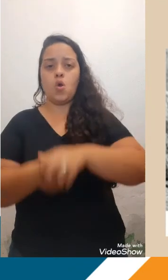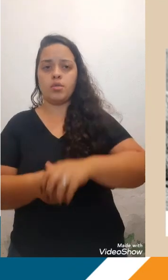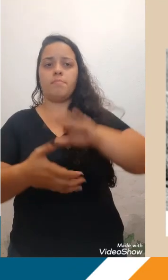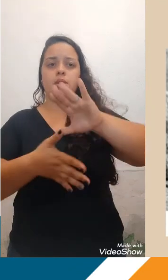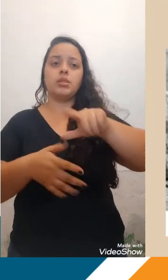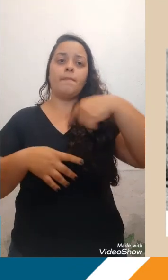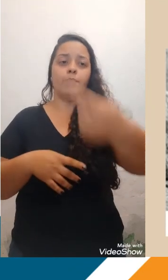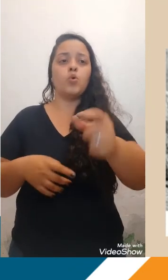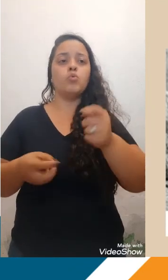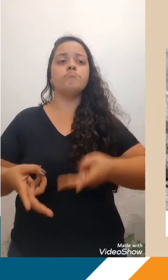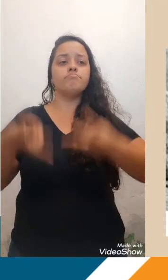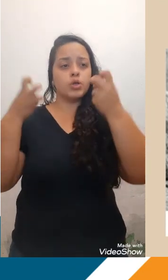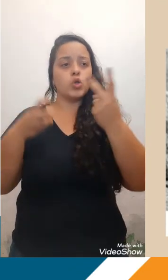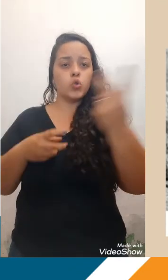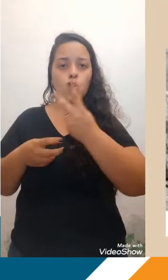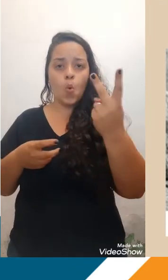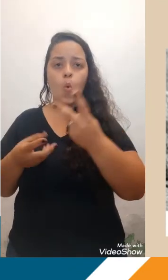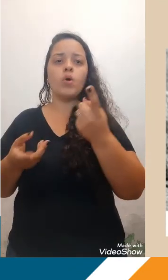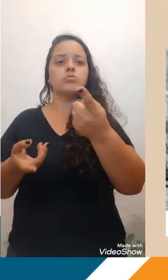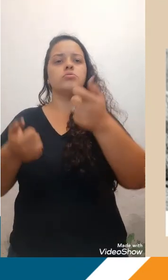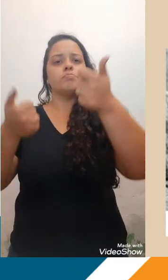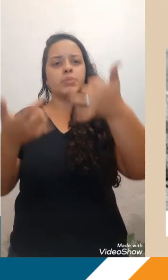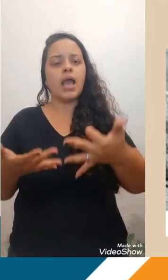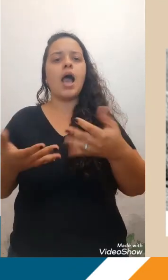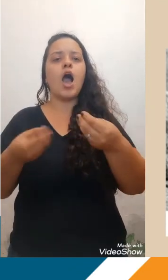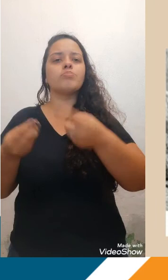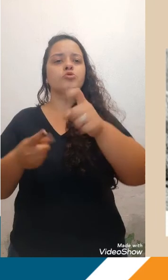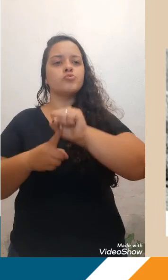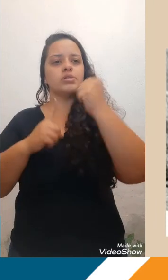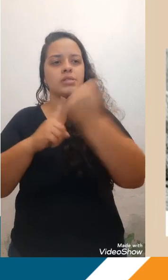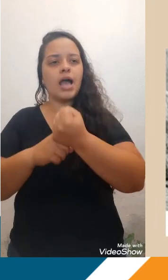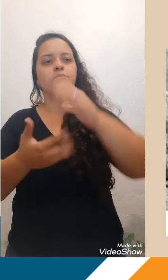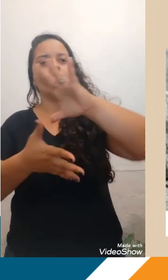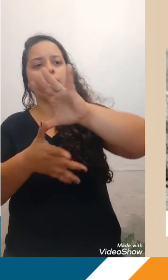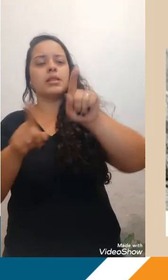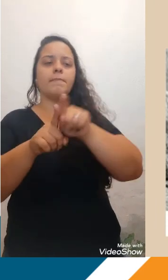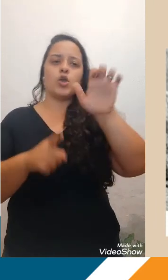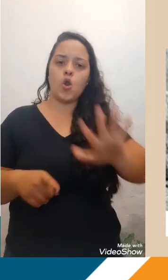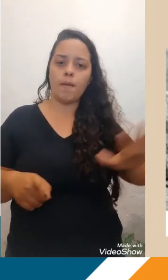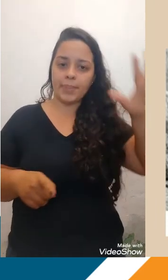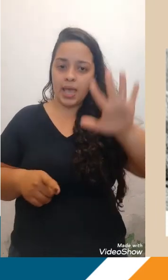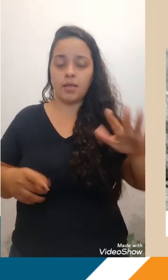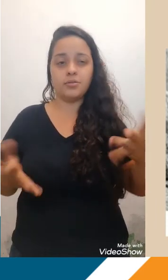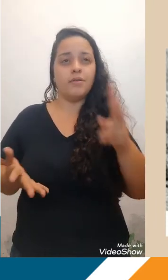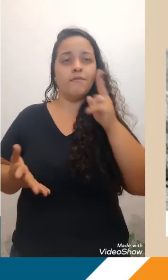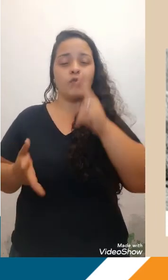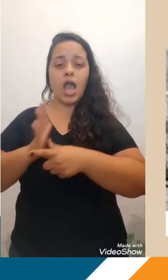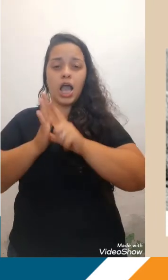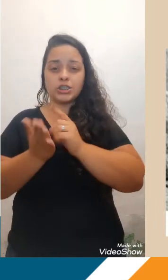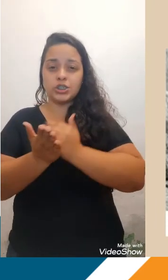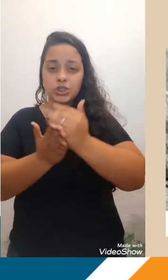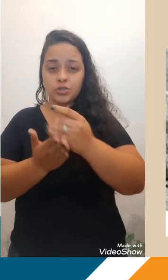seguida, identifique duas repercussões desse episódio para sociedades americanas e europeias. Como vimos no início